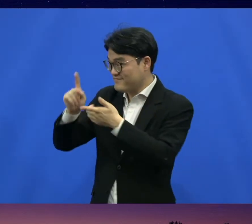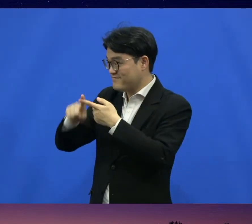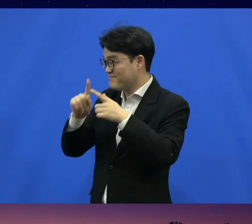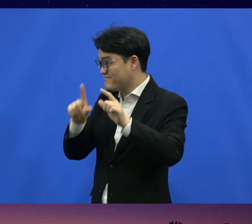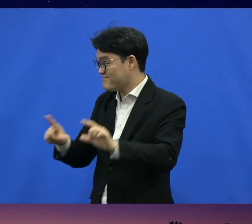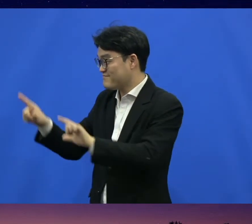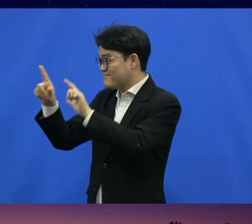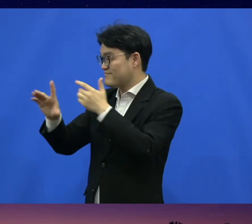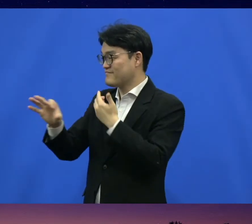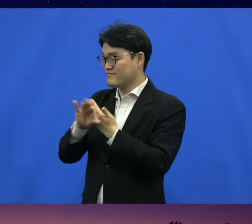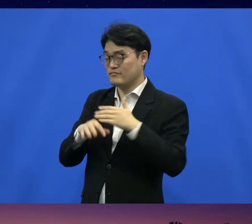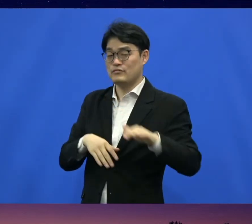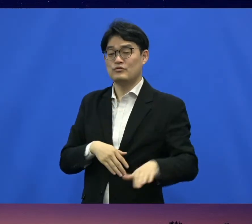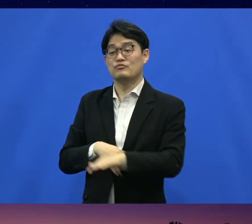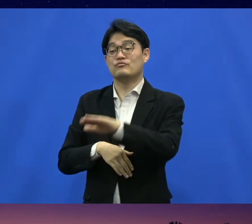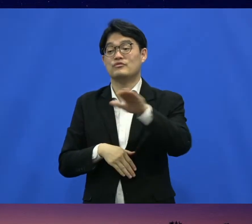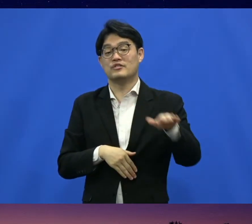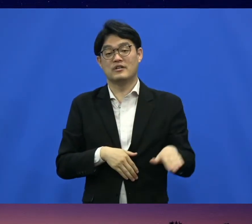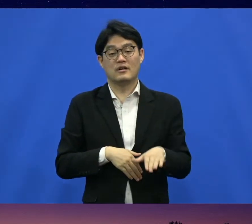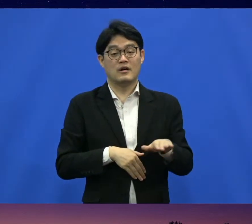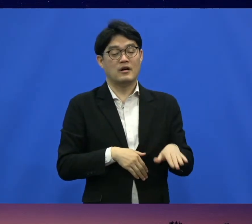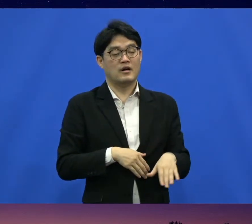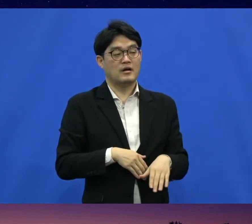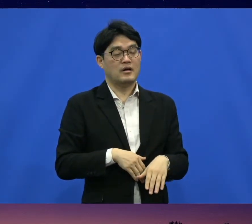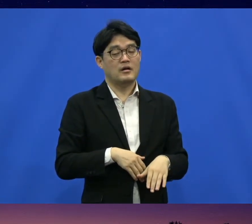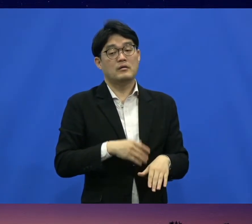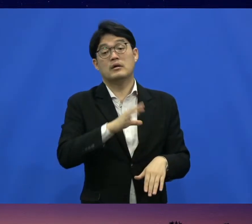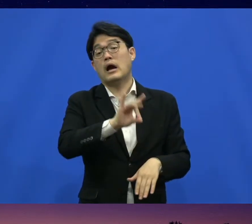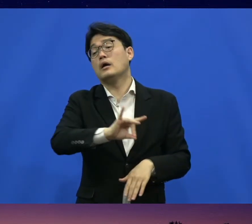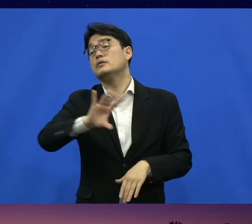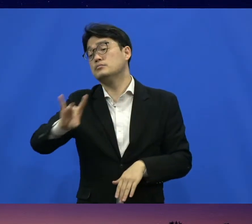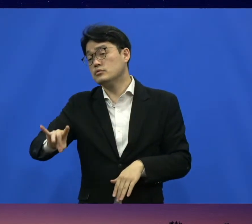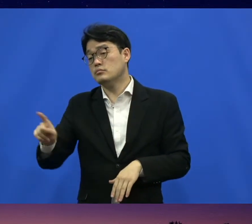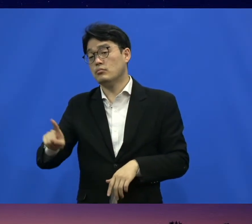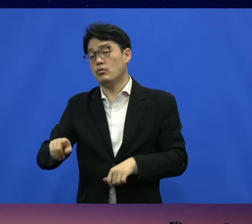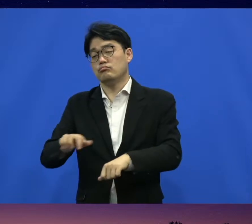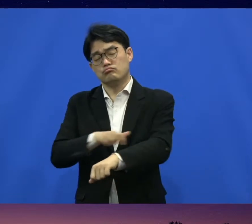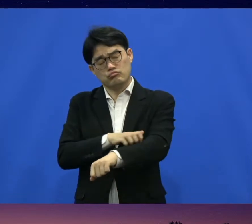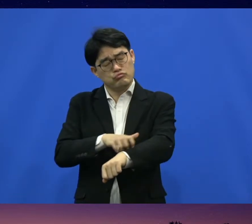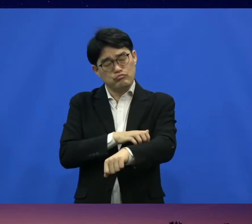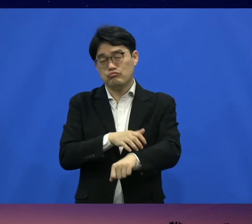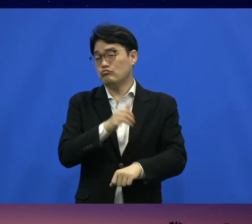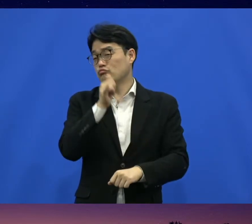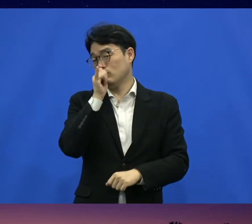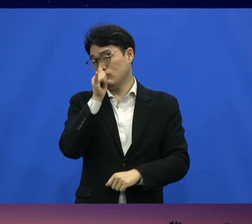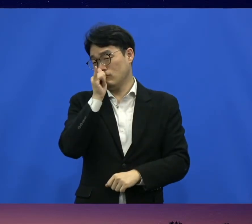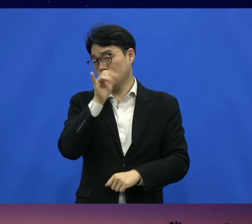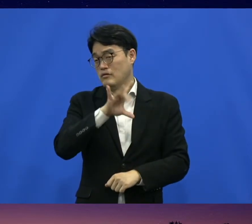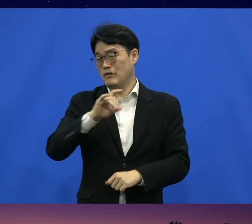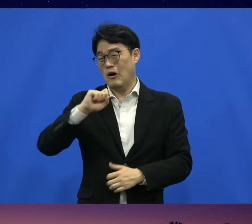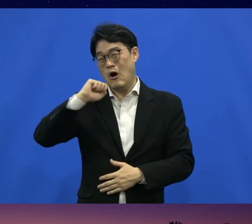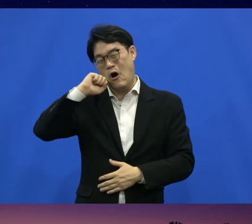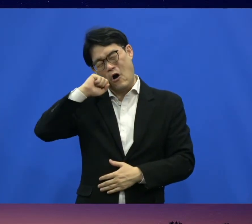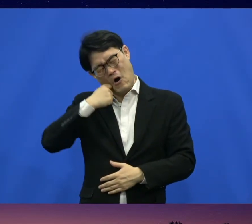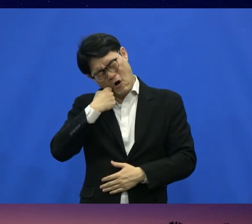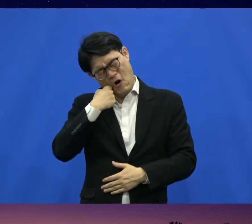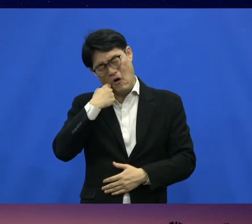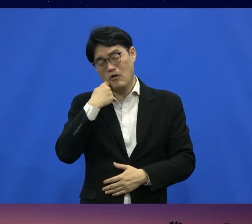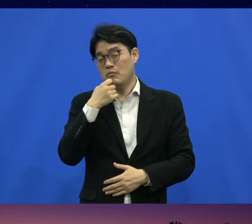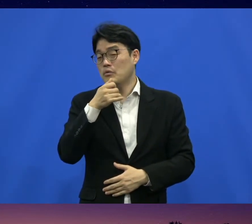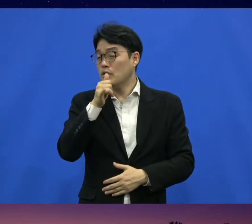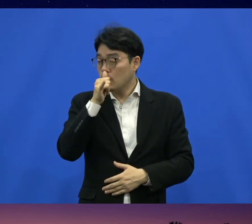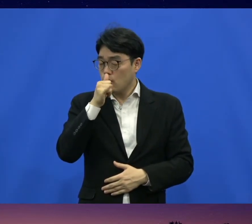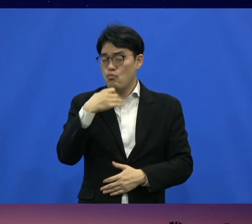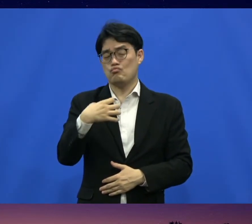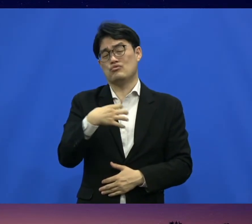우리의 편안함을 내려놓아야 돼요. 때로는 불편한 삶을 선택해야 되고, 때로는 어려운 일을 선택해야 되고, 어떤 경우에는